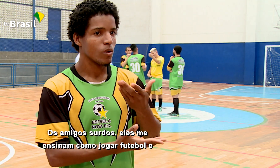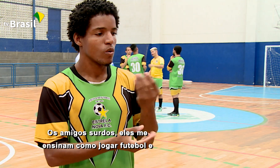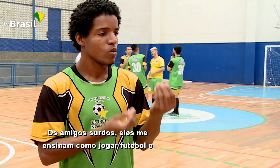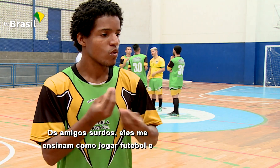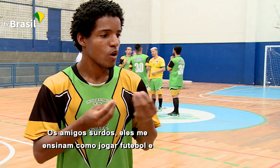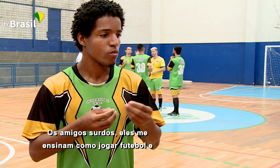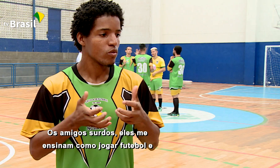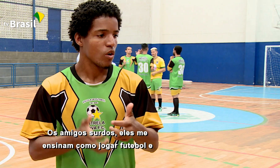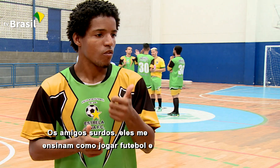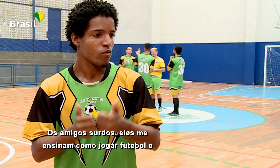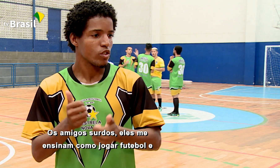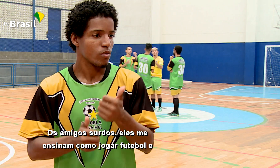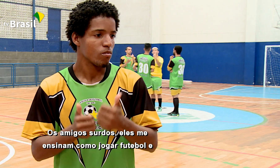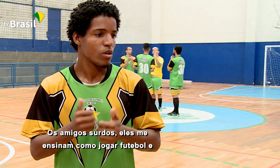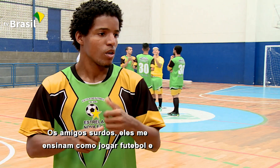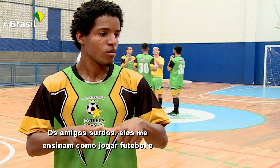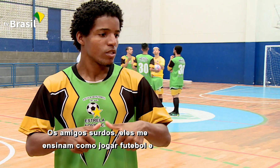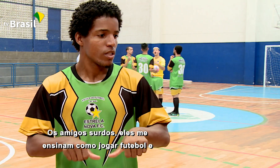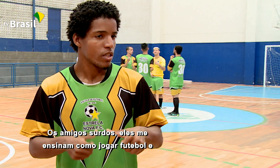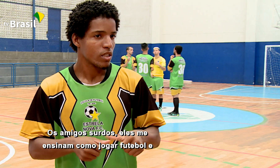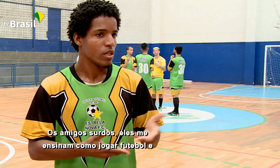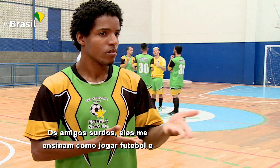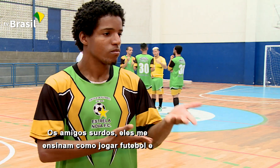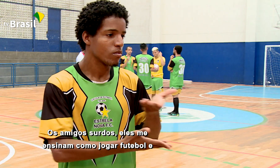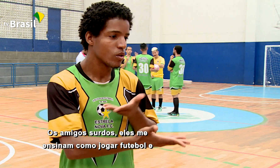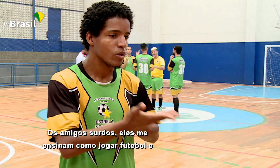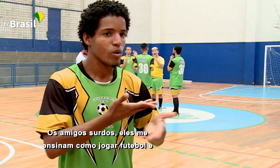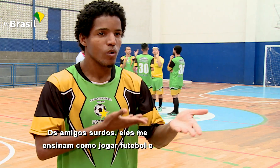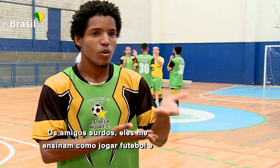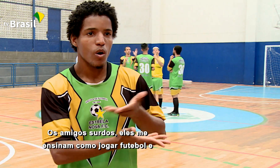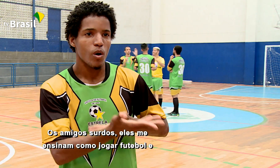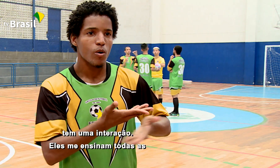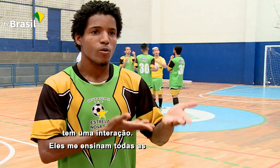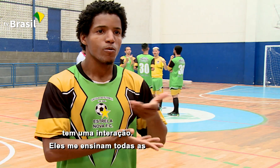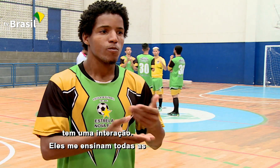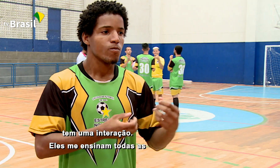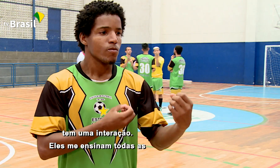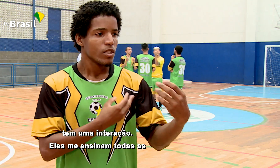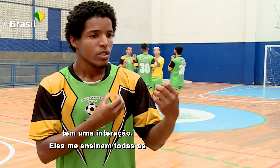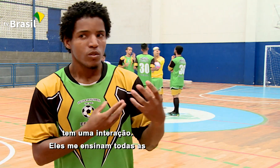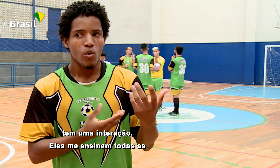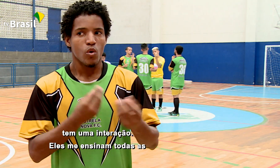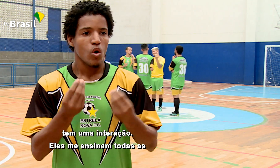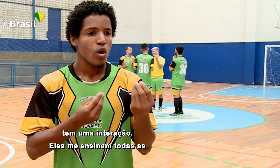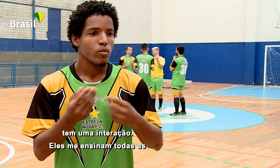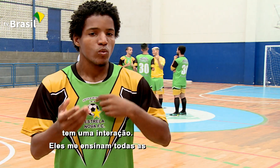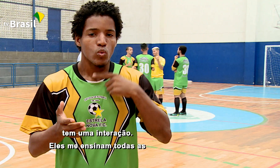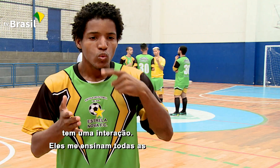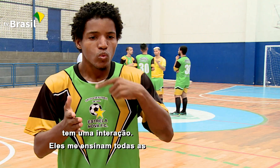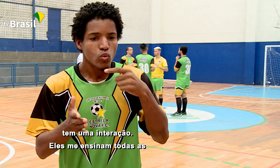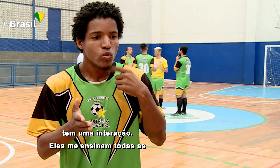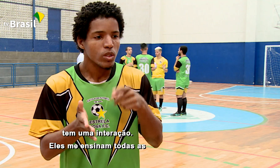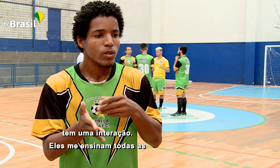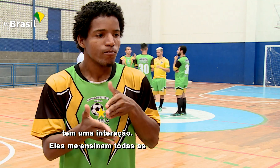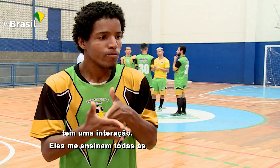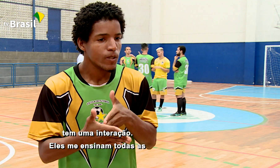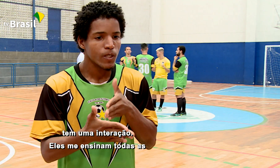amigos surdos, eles me ensinam como jogar futebol e tem uma interação. Eles me ensinam todas as